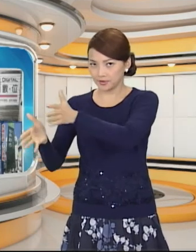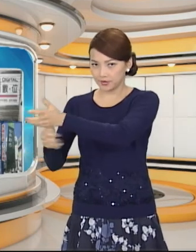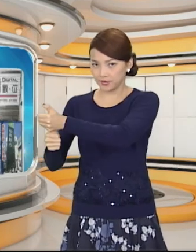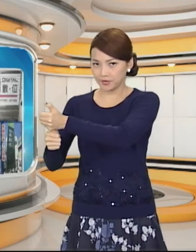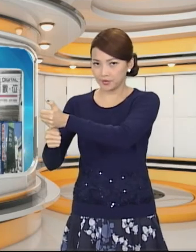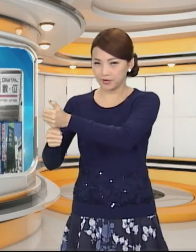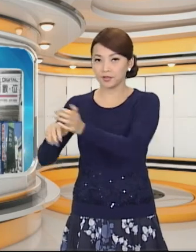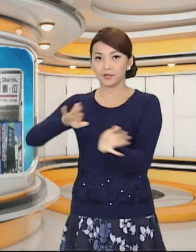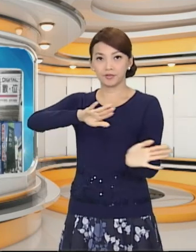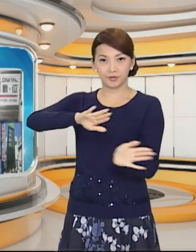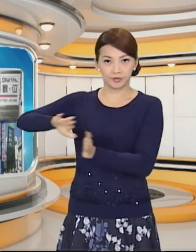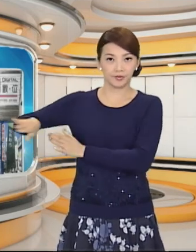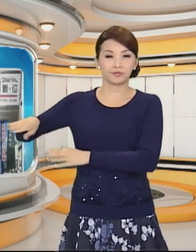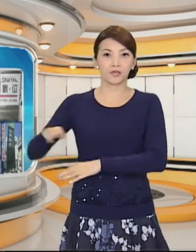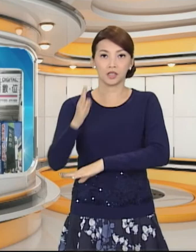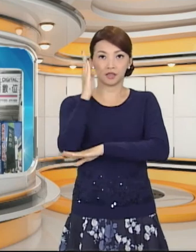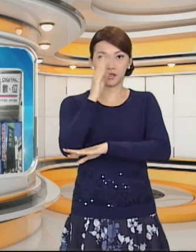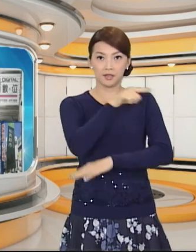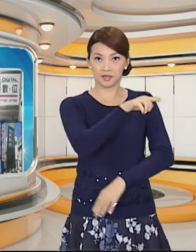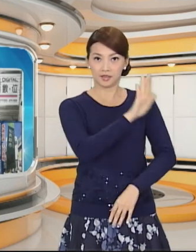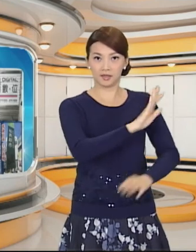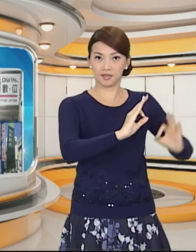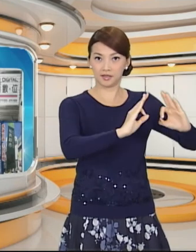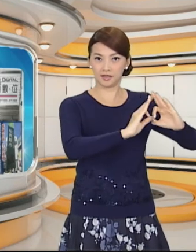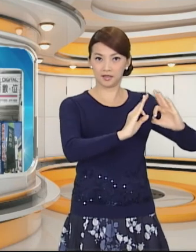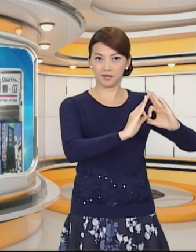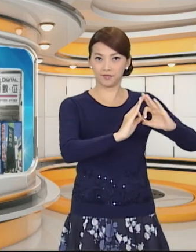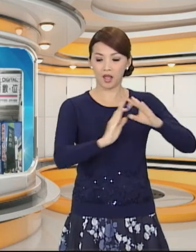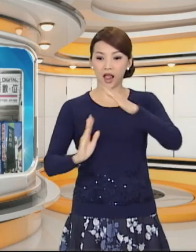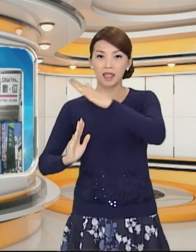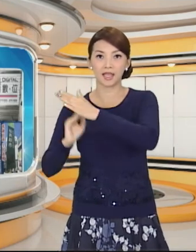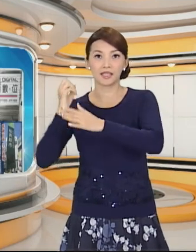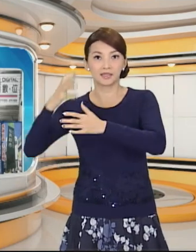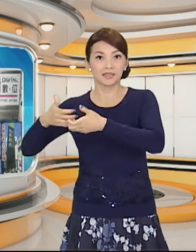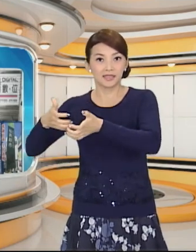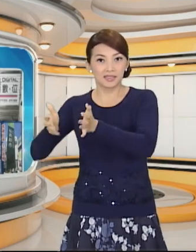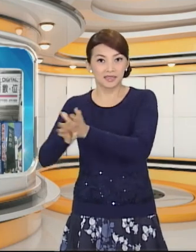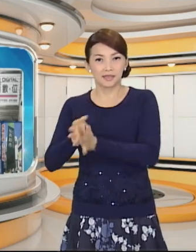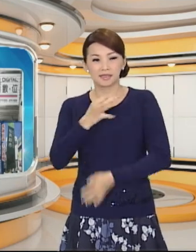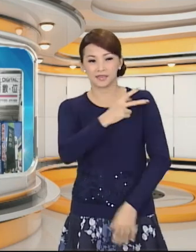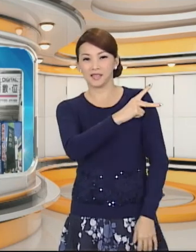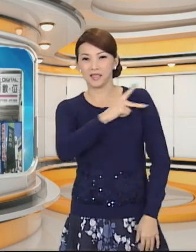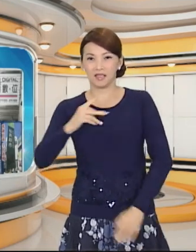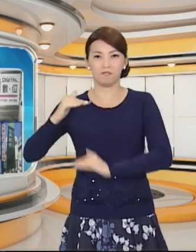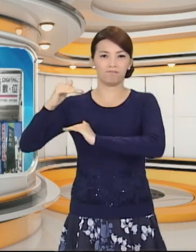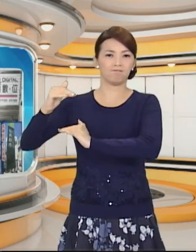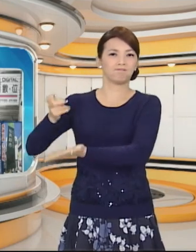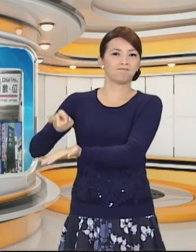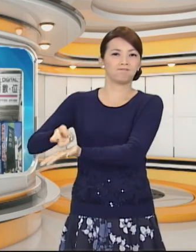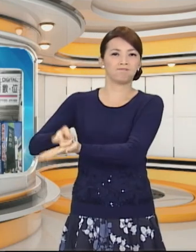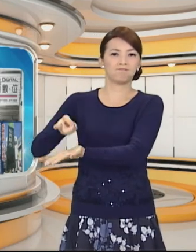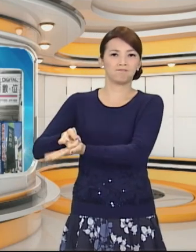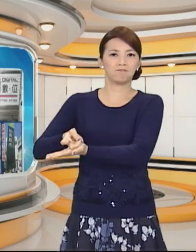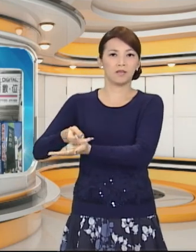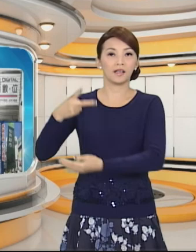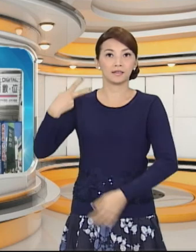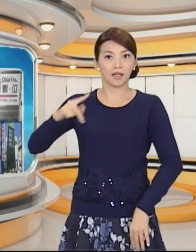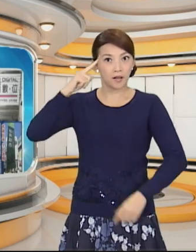行全面紧缩顶新集团的银根。明年将要取回台北101的经营